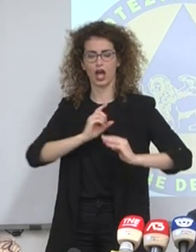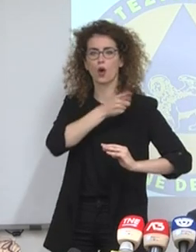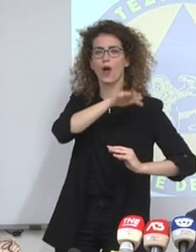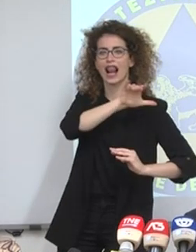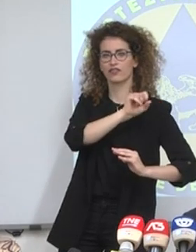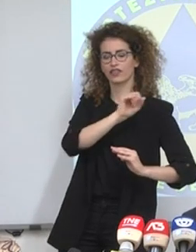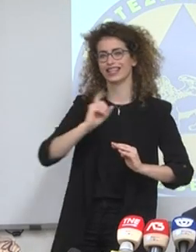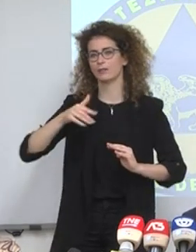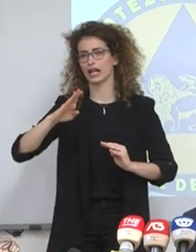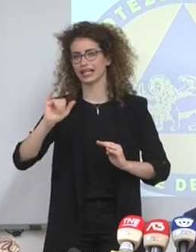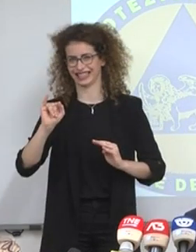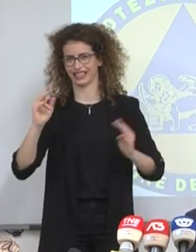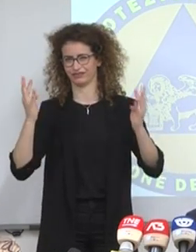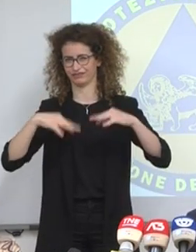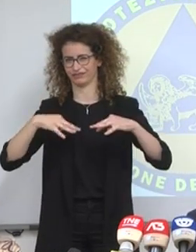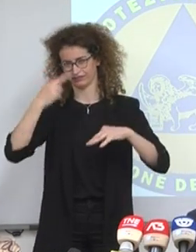il virus